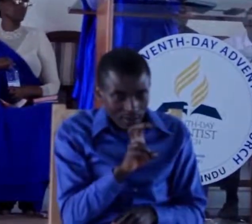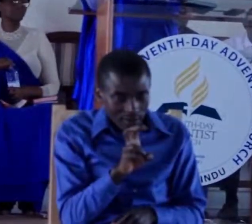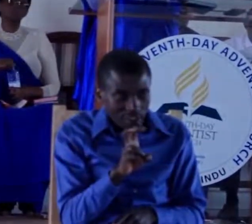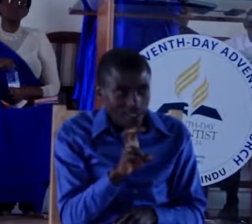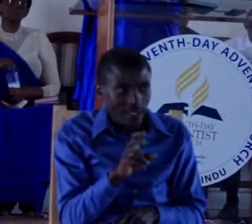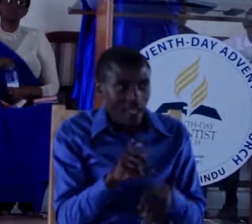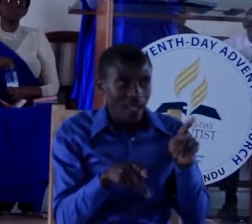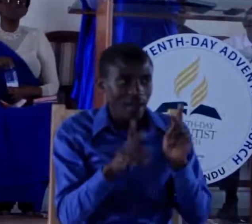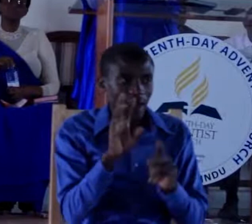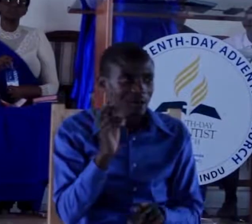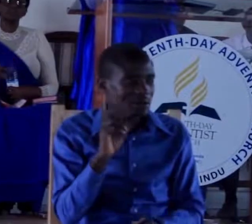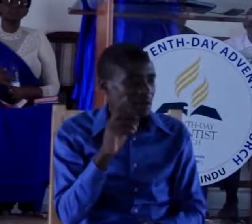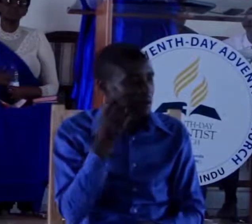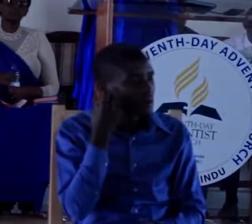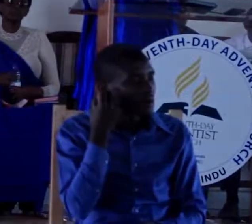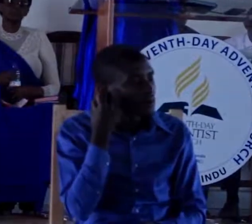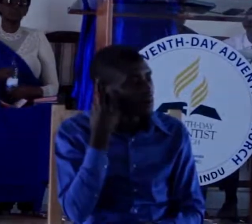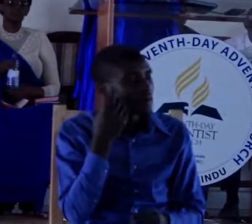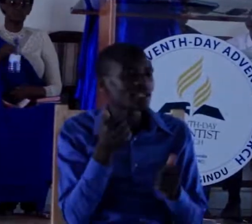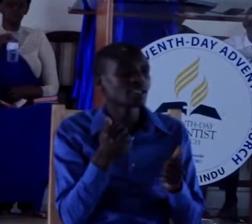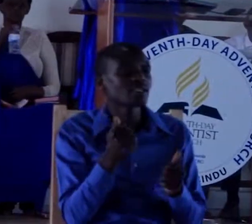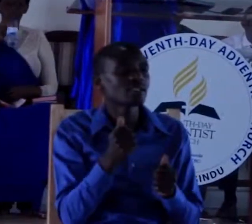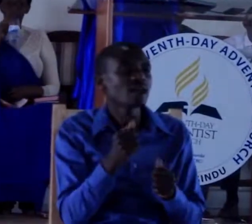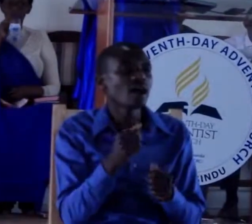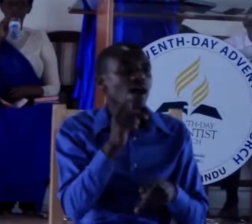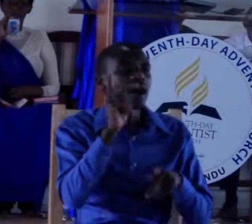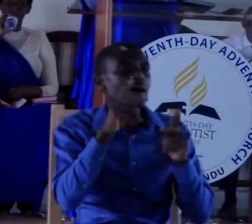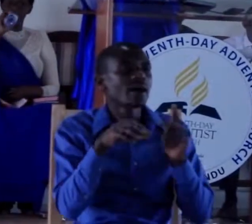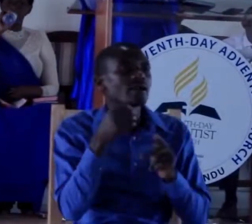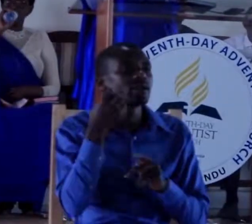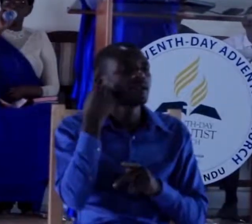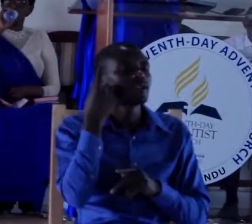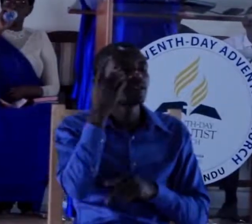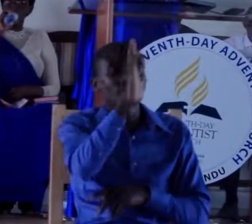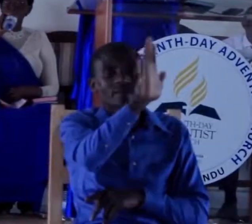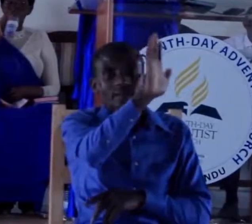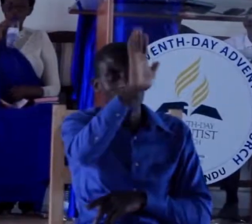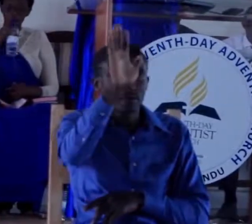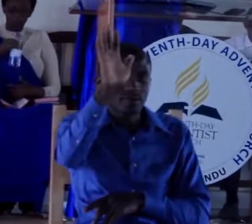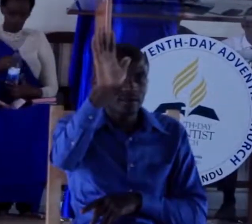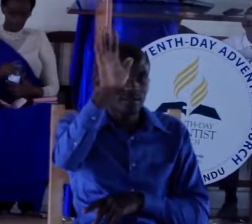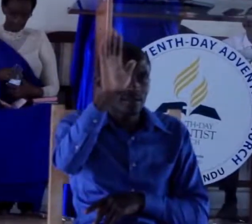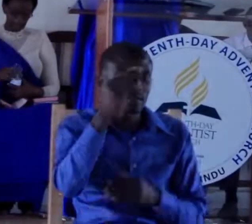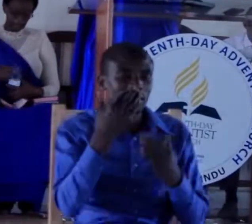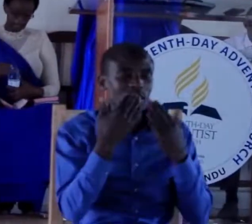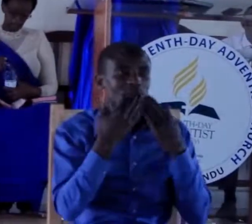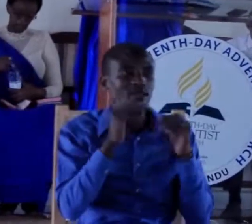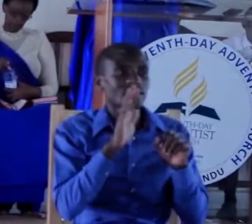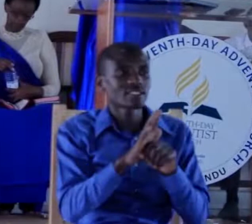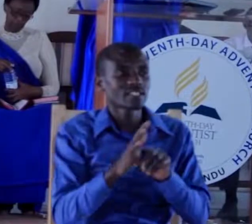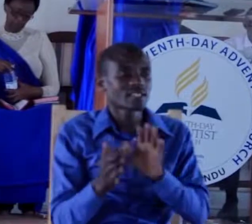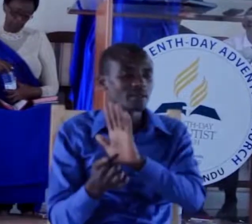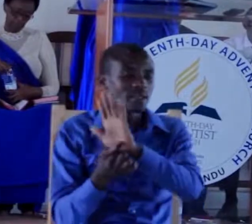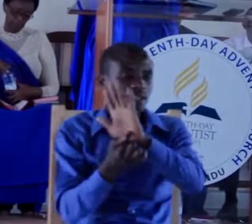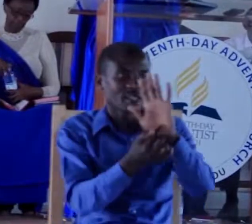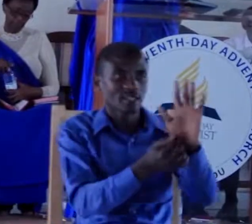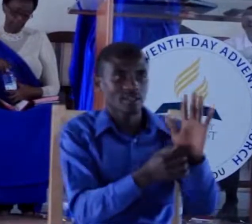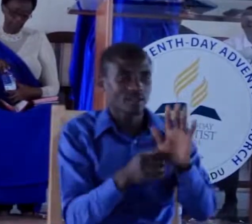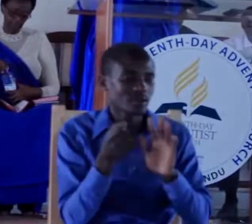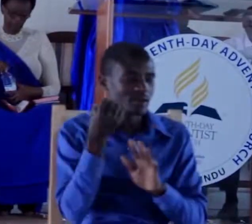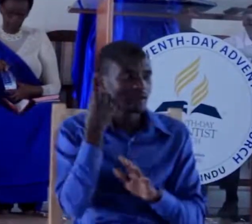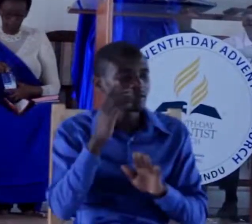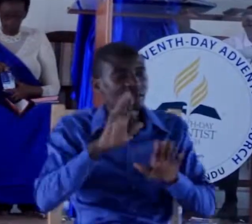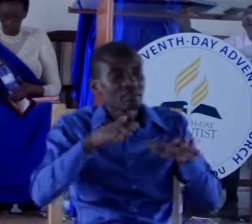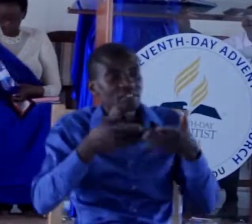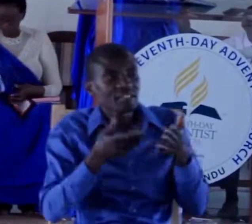neza muranyumva abantu banyumva baza muri kiganza bakoze cyane bigaragara ko mubyumva cyangwa